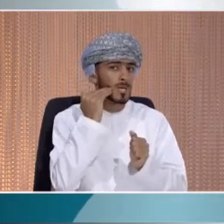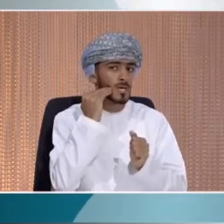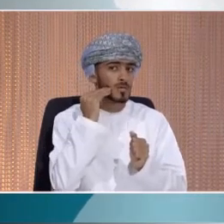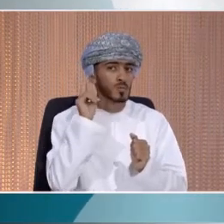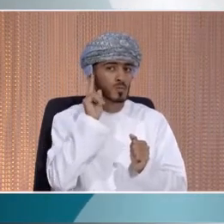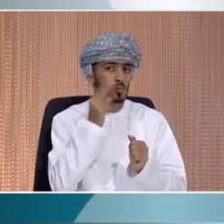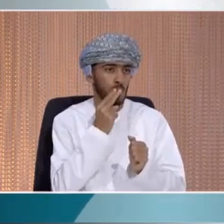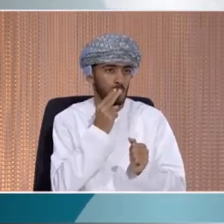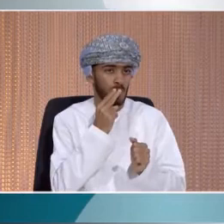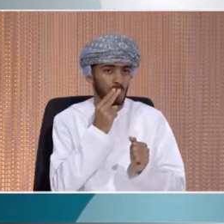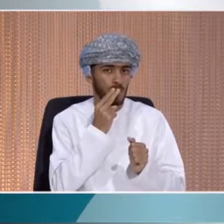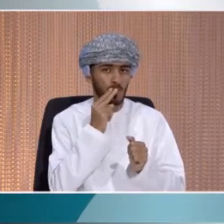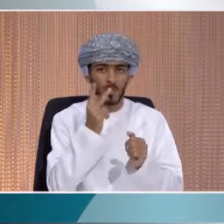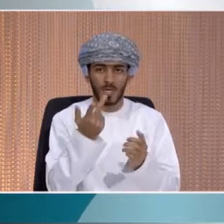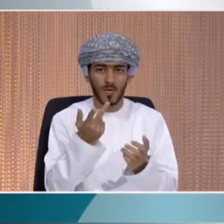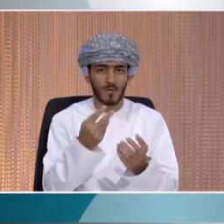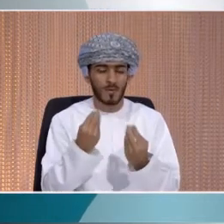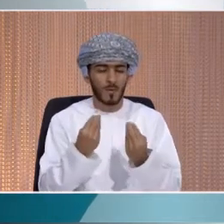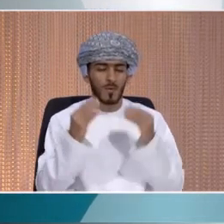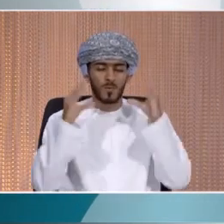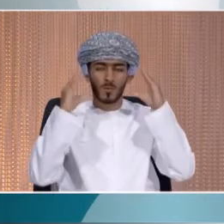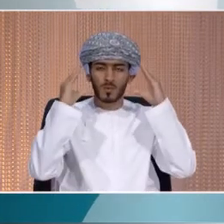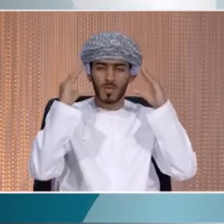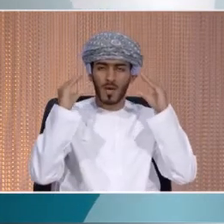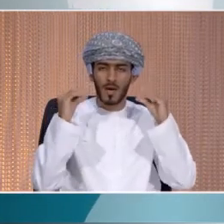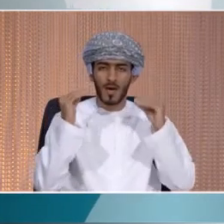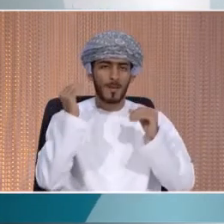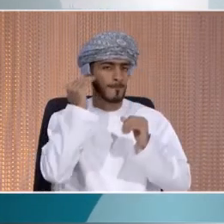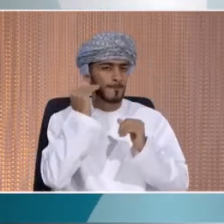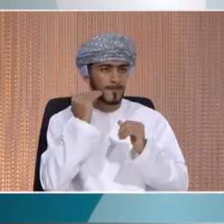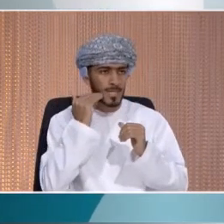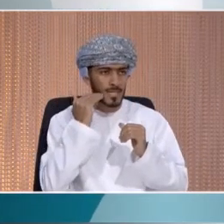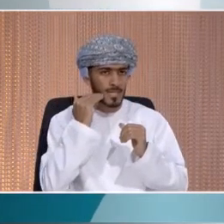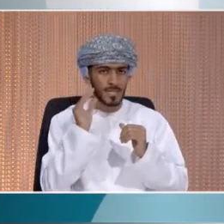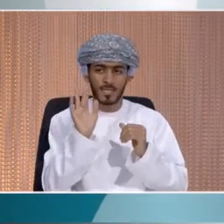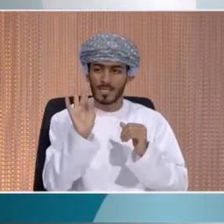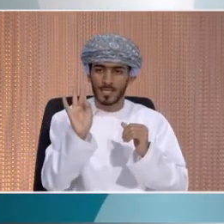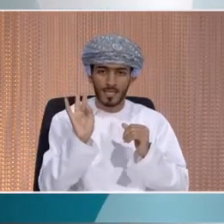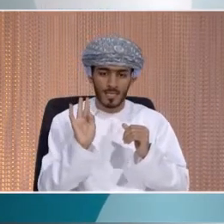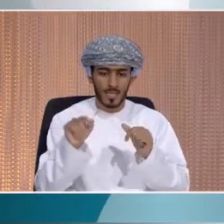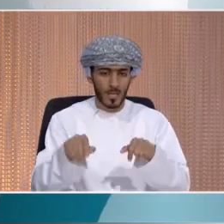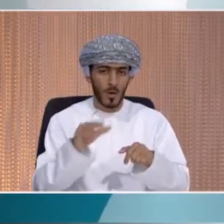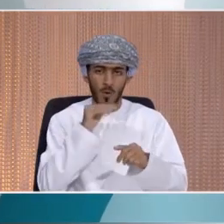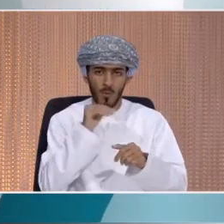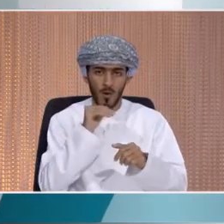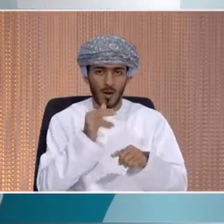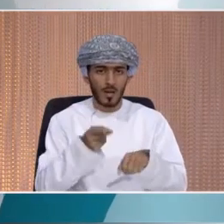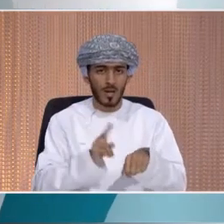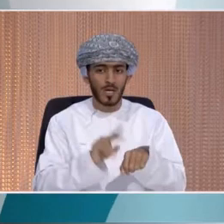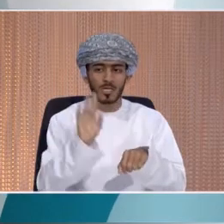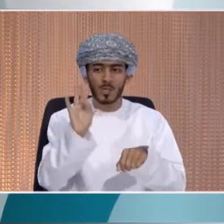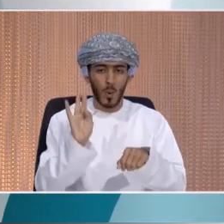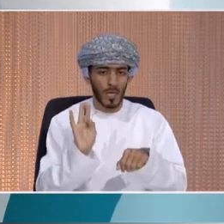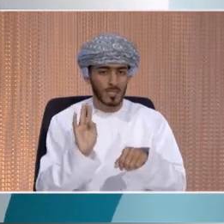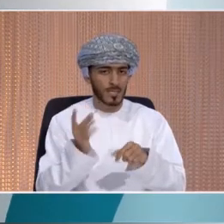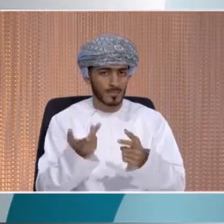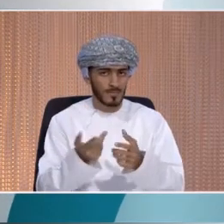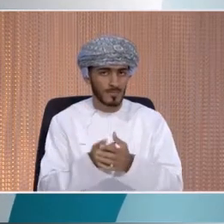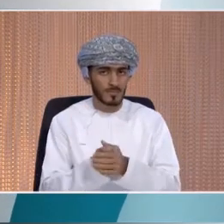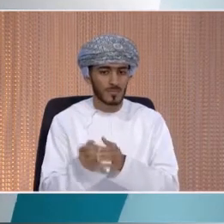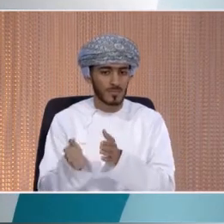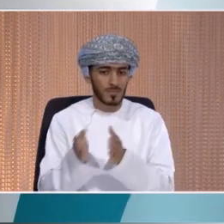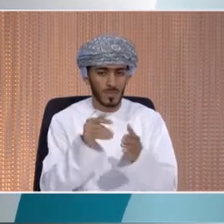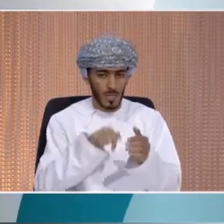أيضا استقراء لواقع المرأة الصماء في السلطنة وموضوع زواجها.